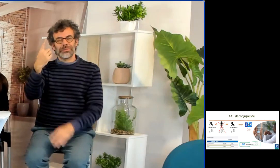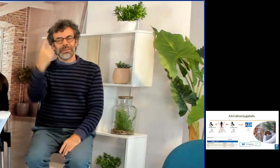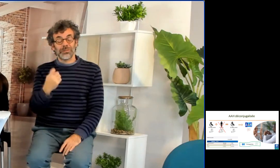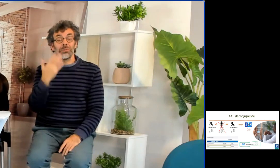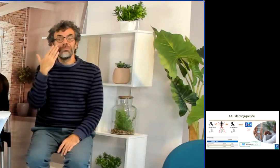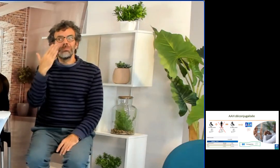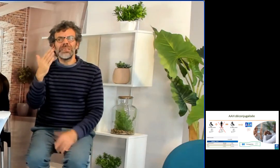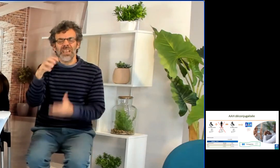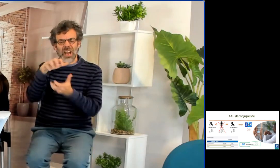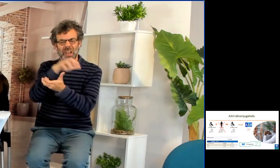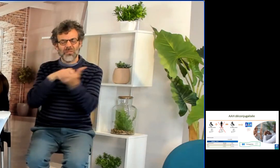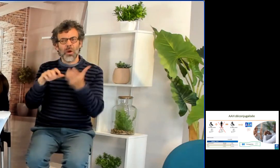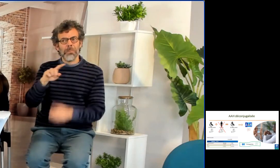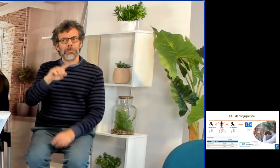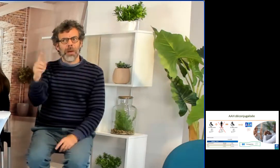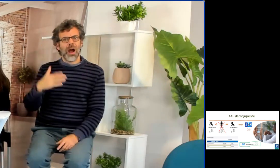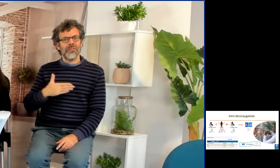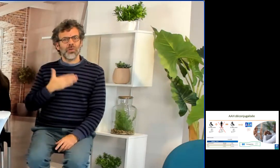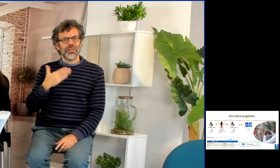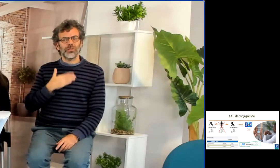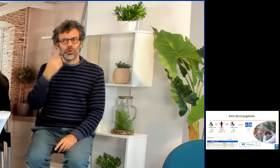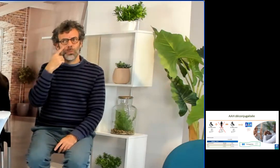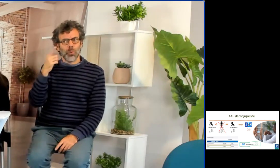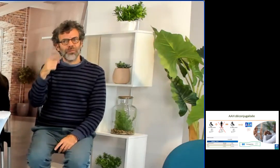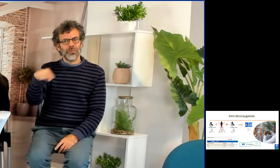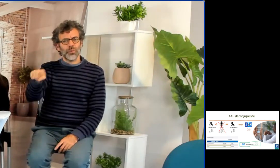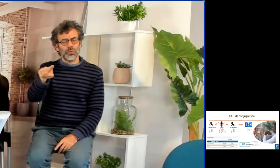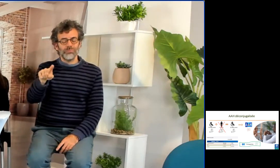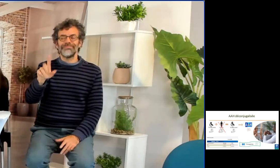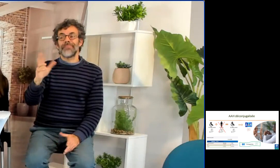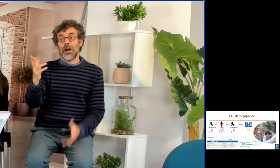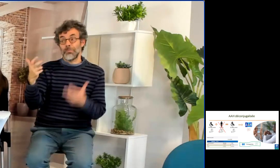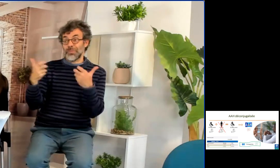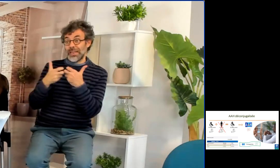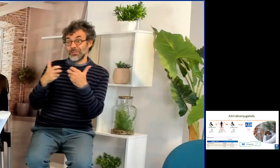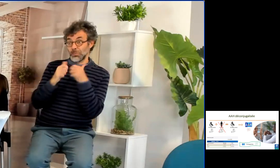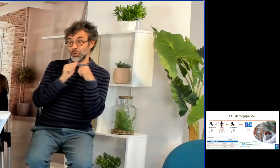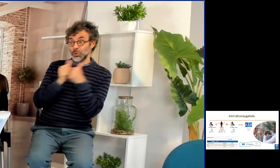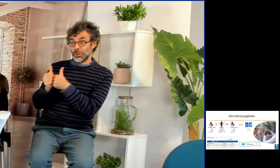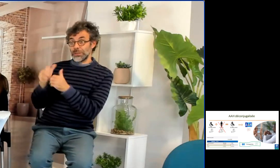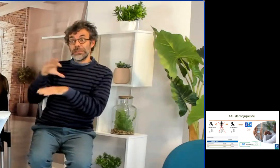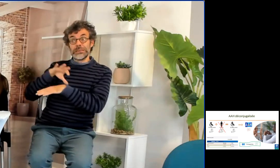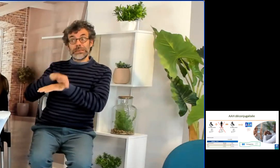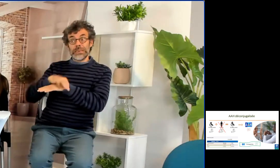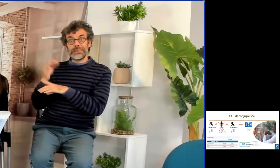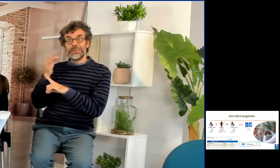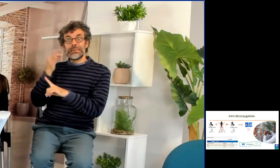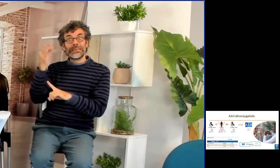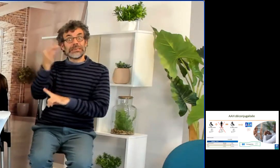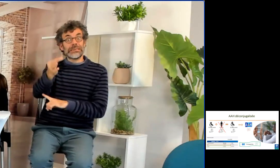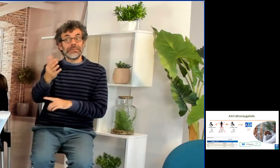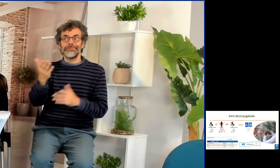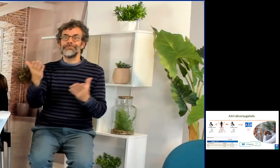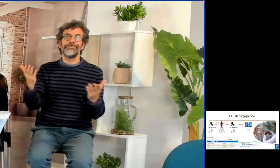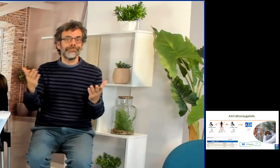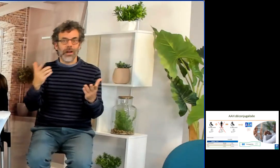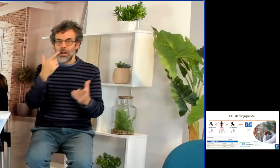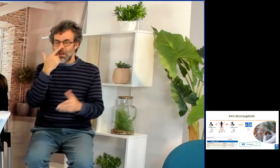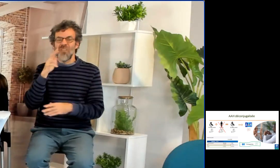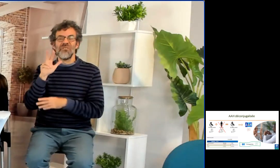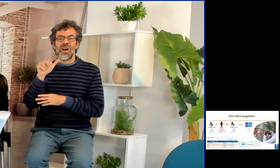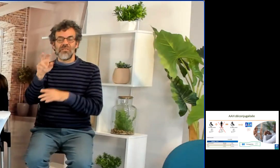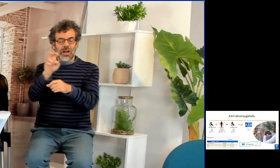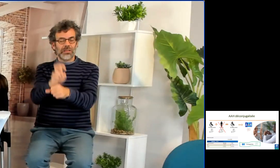avantageuse, effectivement, elle ne vous sera pas appliquée comme l'exemple que tu viens de donner, Céline. Donc, vous aurez compris, votre droit